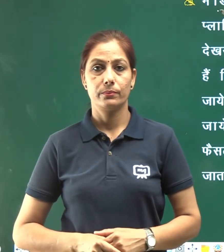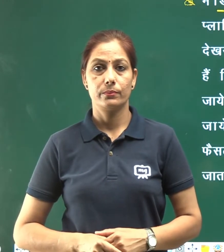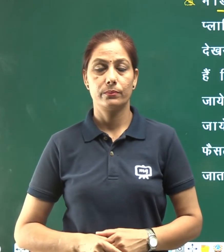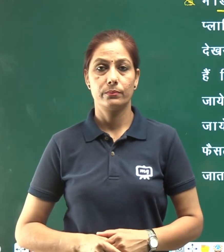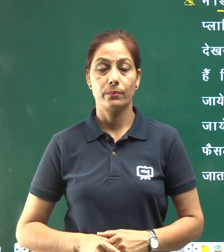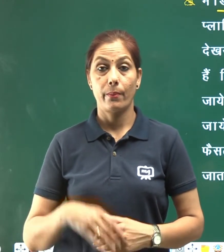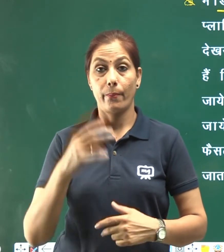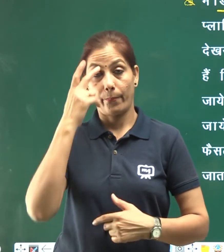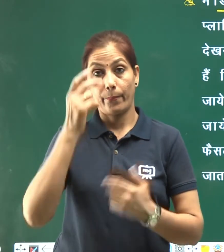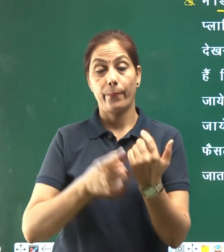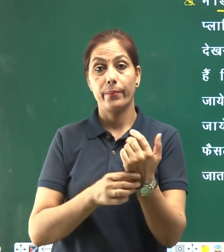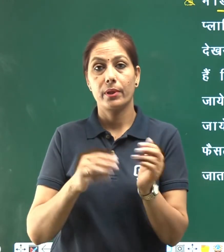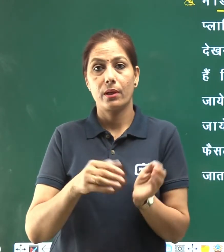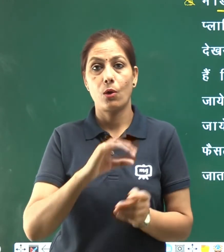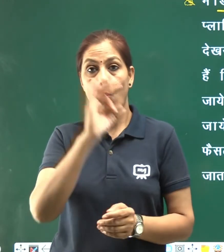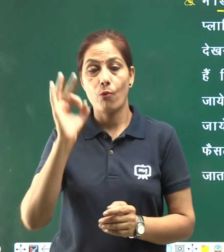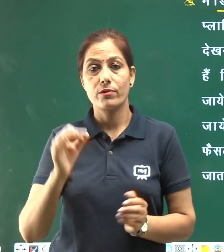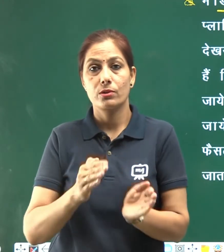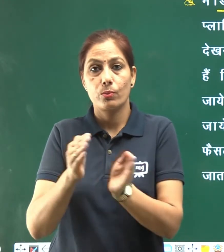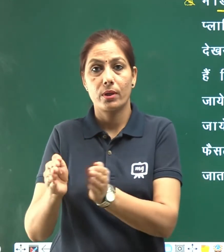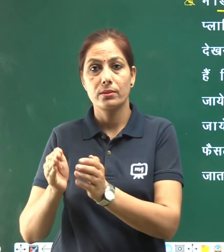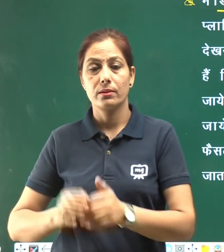मेडिकल विभाग से